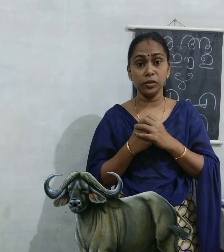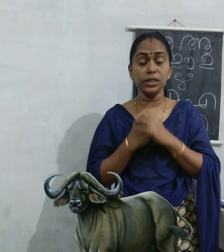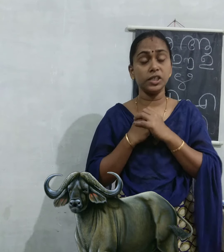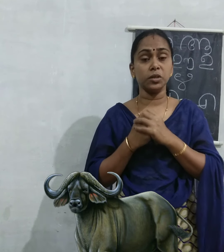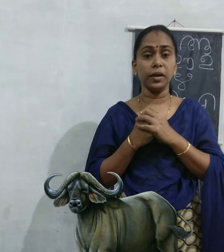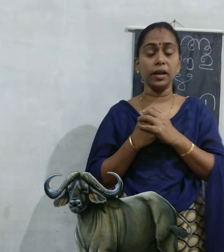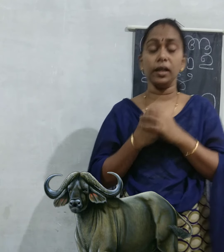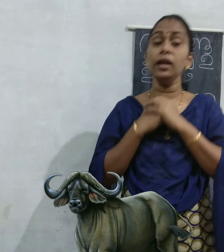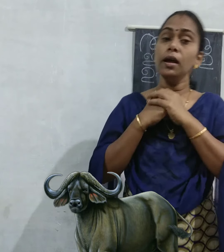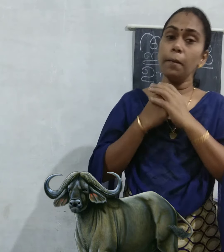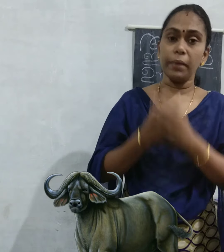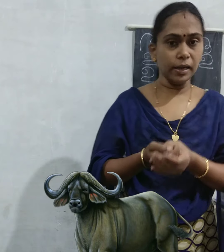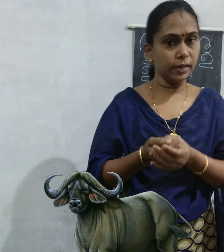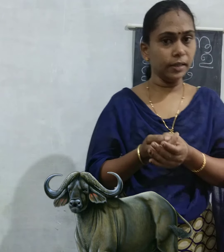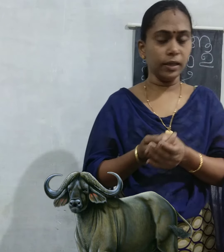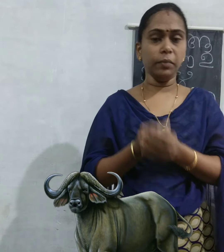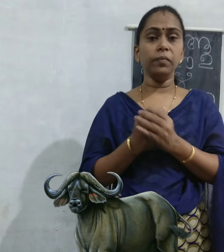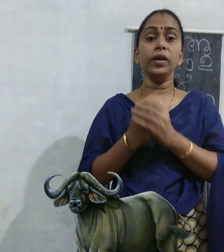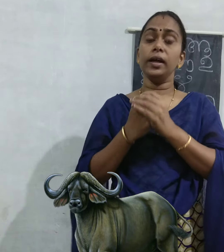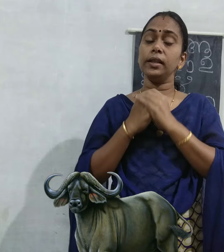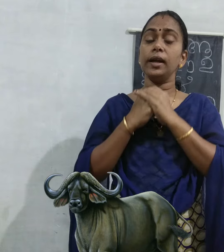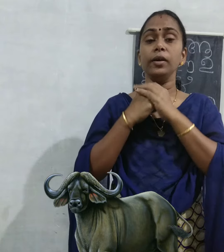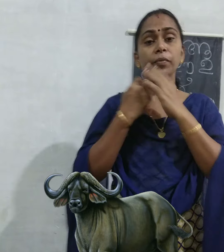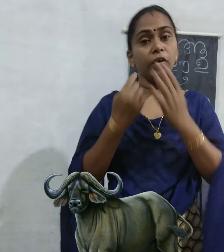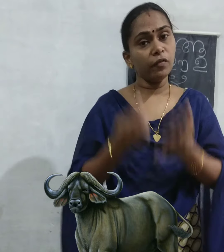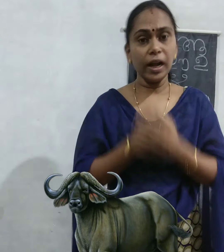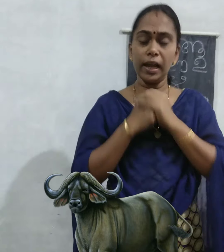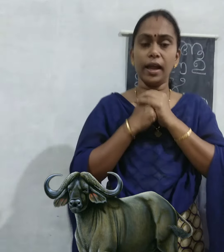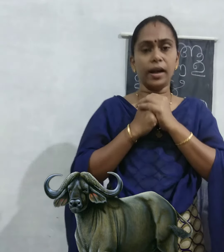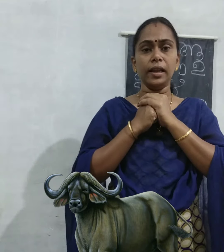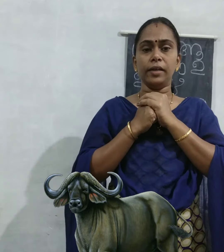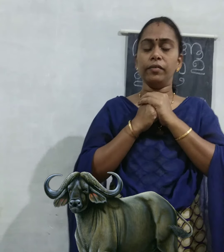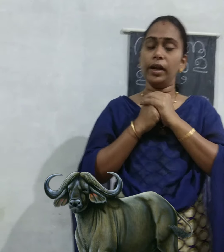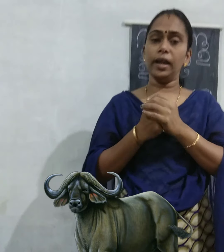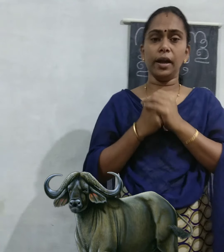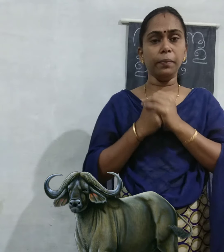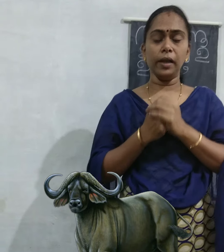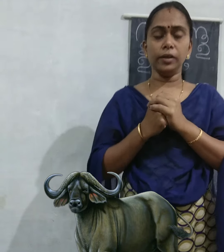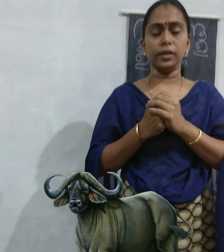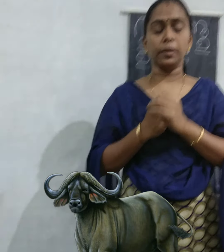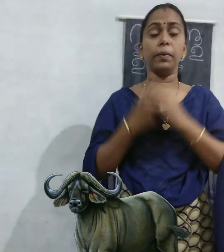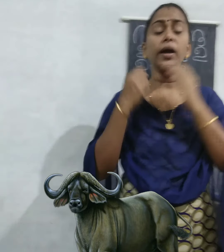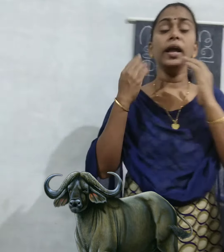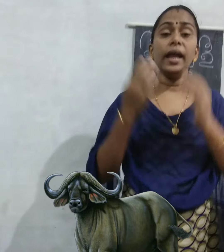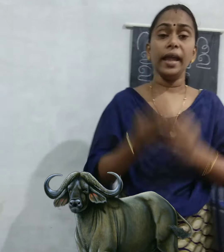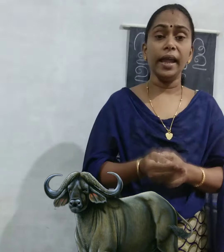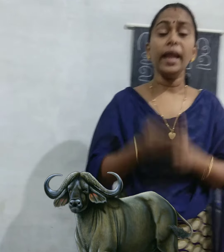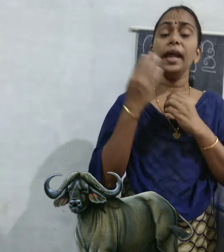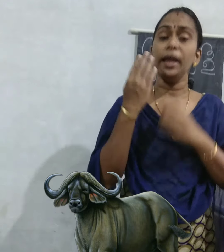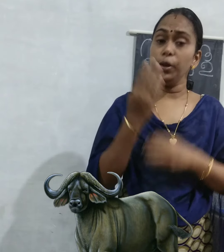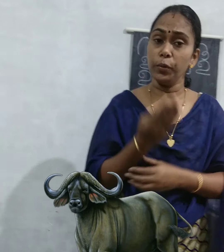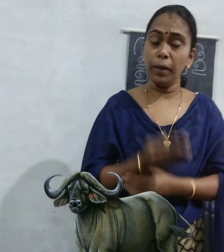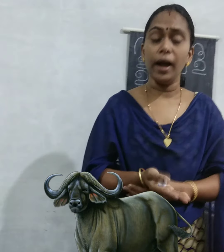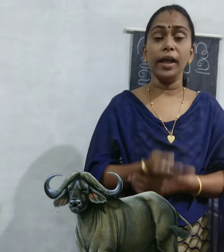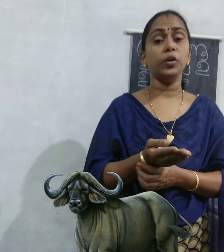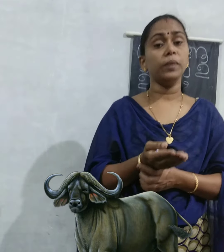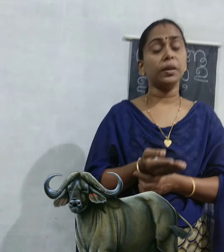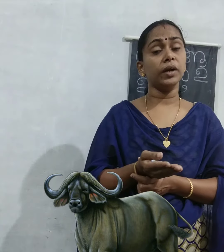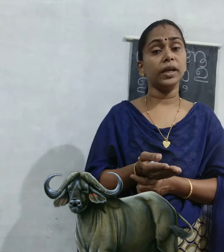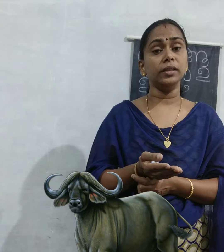ടീച്ചർ പറഞ്ഞത്? പാലിന്റെ നിറം ഏതാണ്? വെള്ളയാണ് അല്ലെ, വെള്ളയാണ് പാലിന്റെ നിറം. അപ്പൊ എരുമ, എരുമ നമുക്ക് എന്ത്